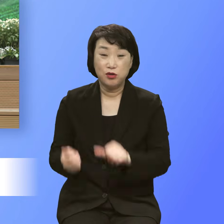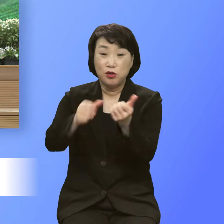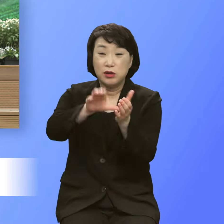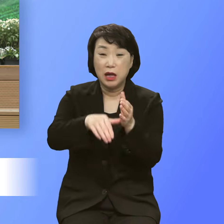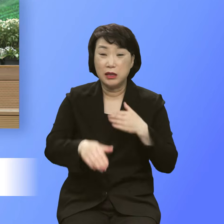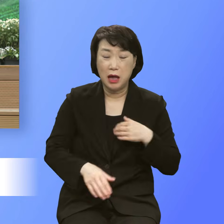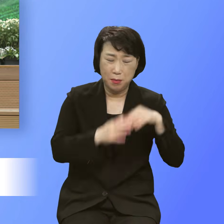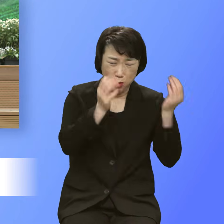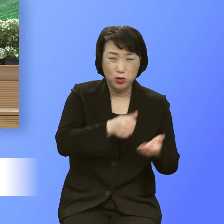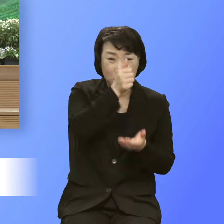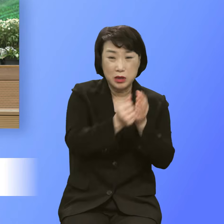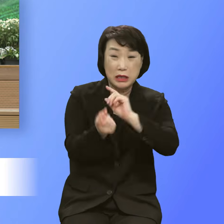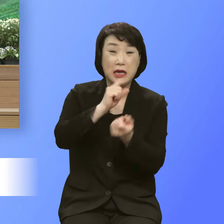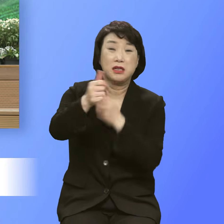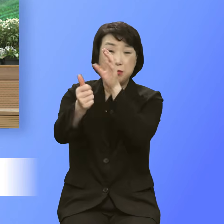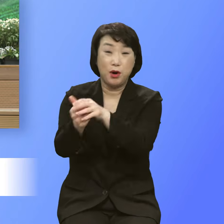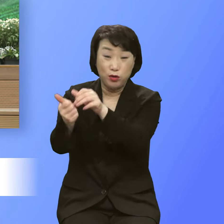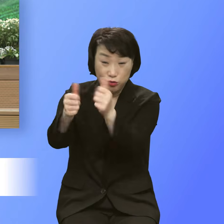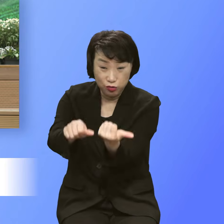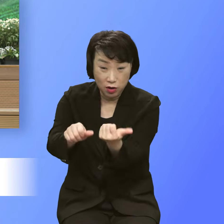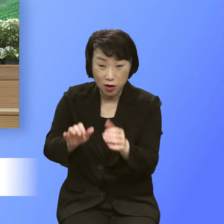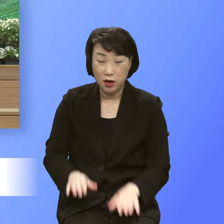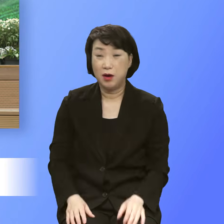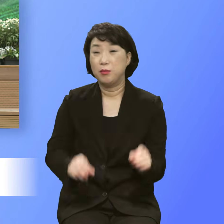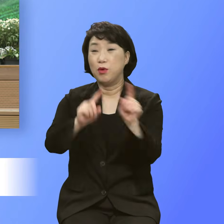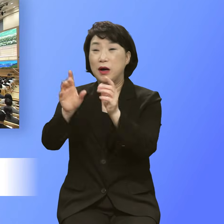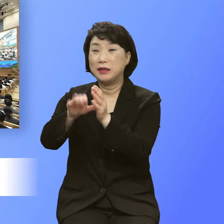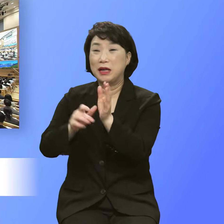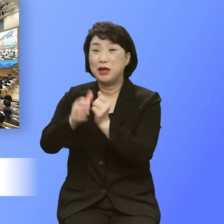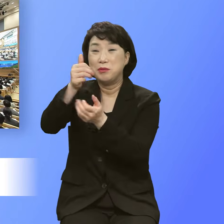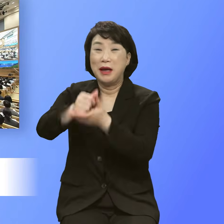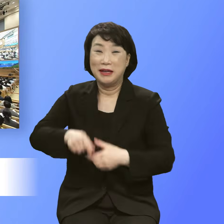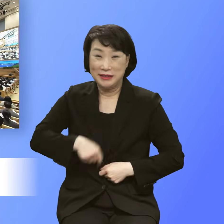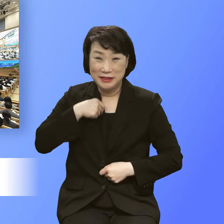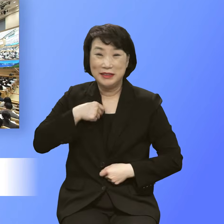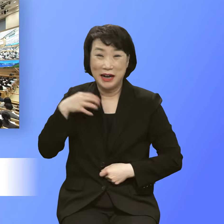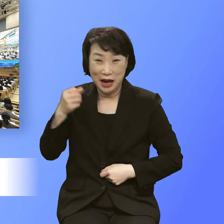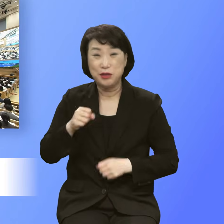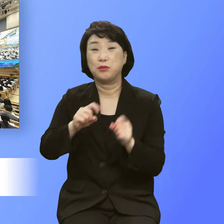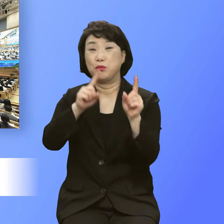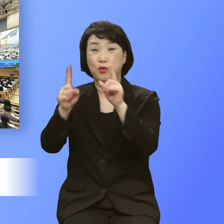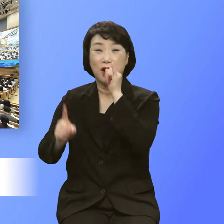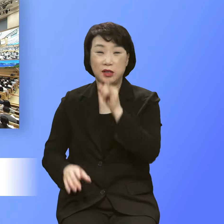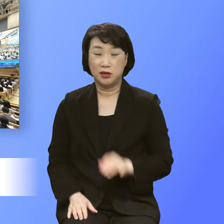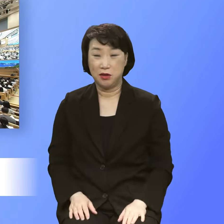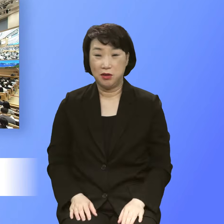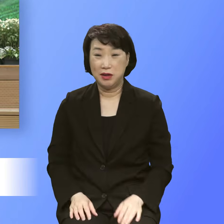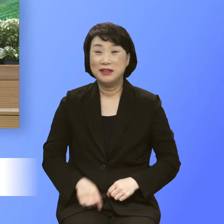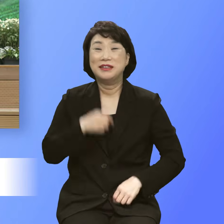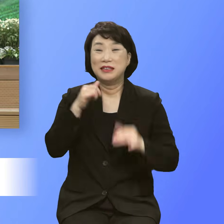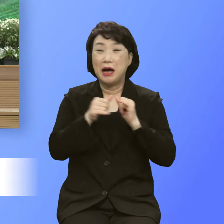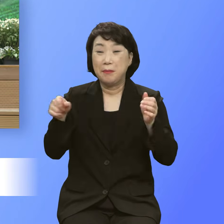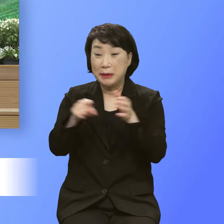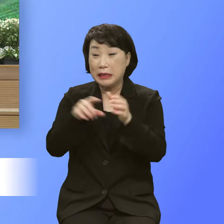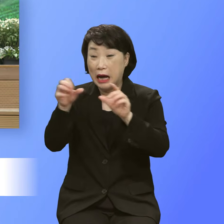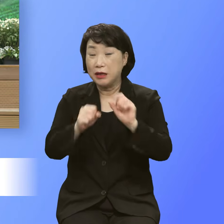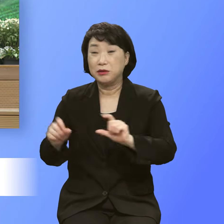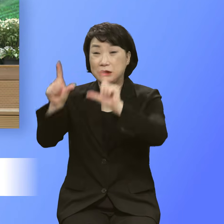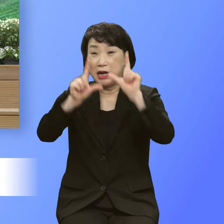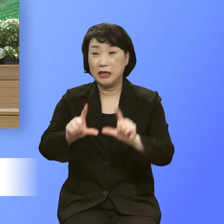나의 죄를 죽으시고 부활할 때는 자기 의로 부활하셨다 이 말이야. 그래서 의인은 믿음으로 살리라